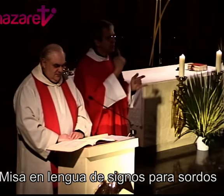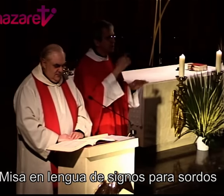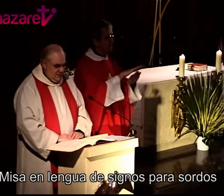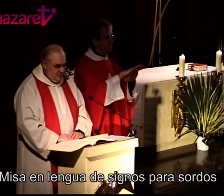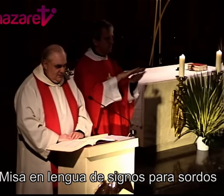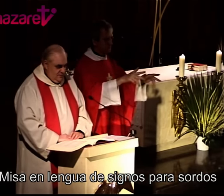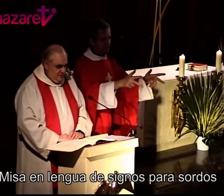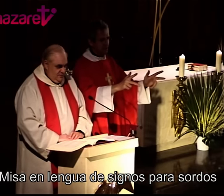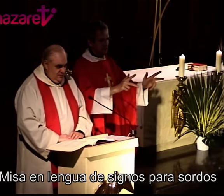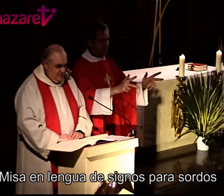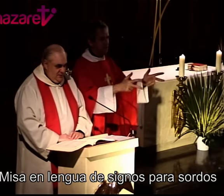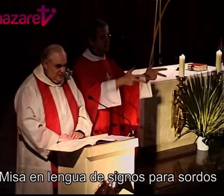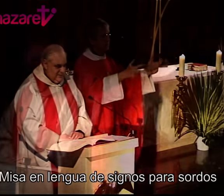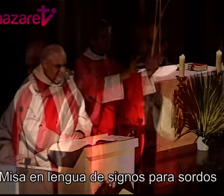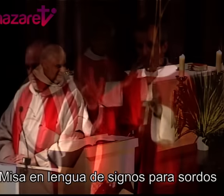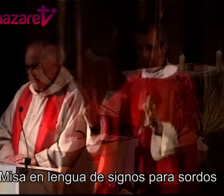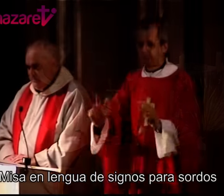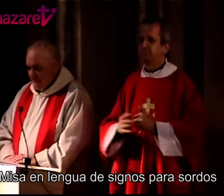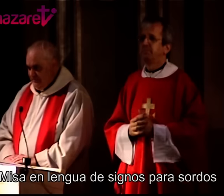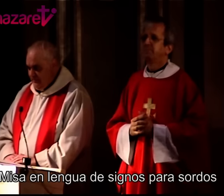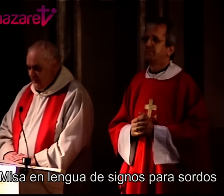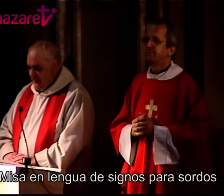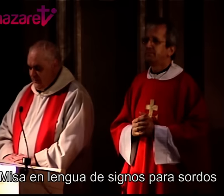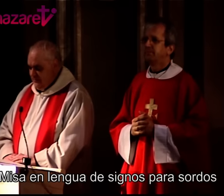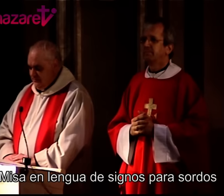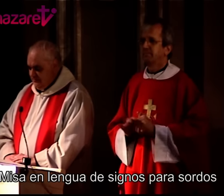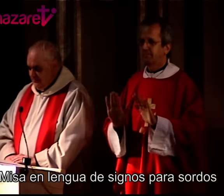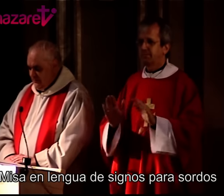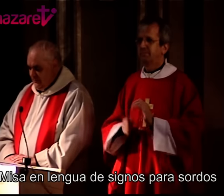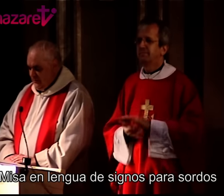«Basta». Pueden sentarse.